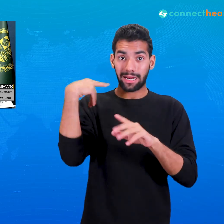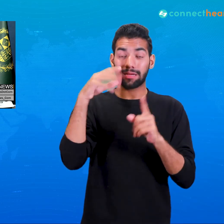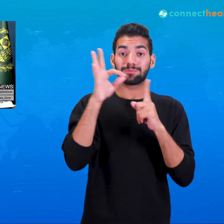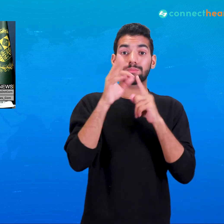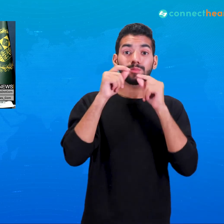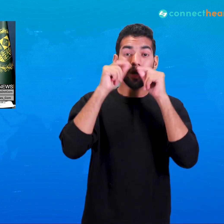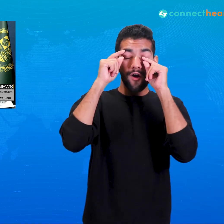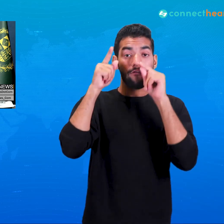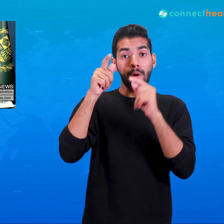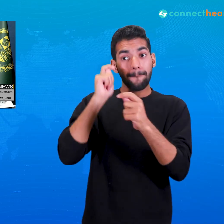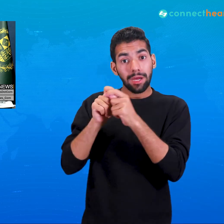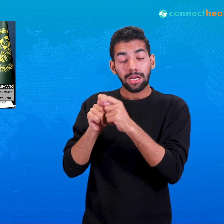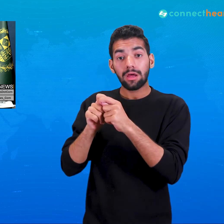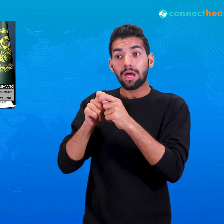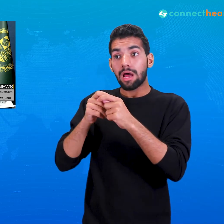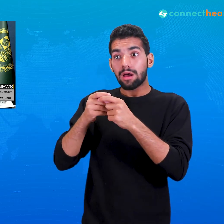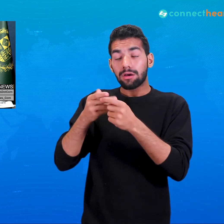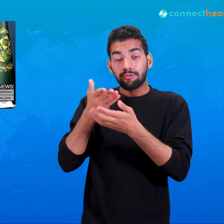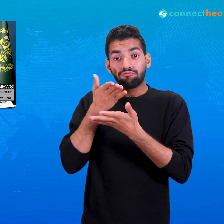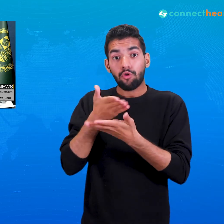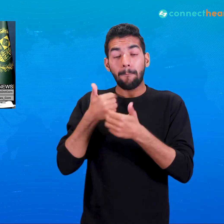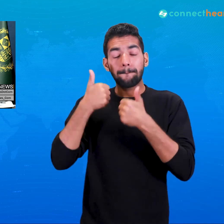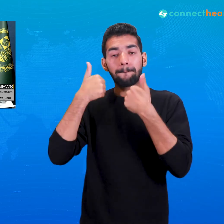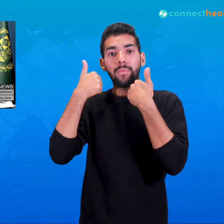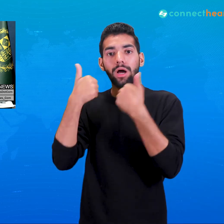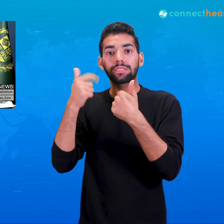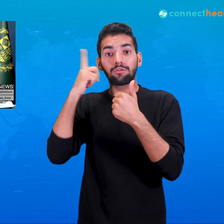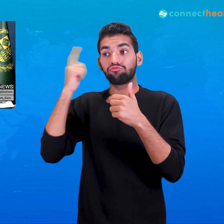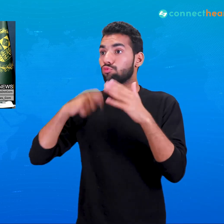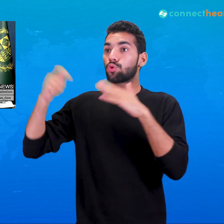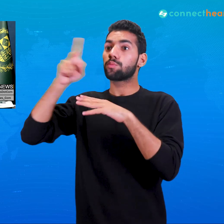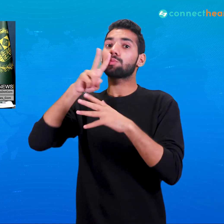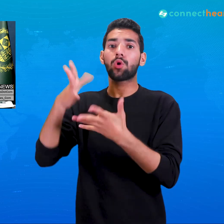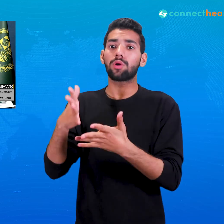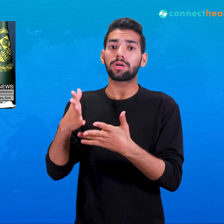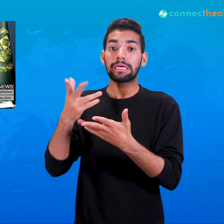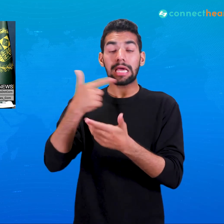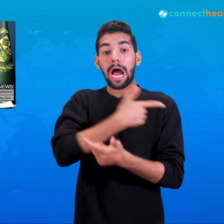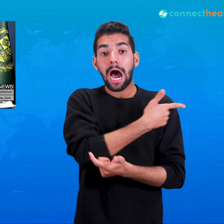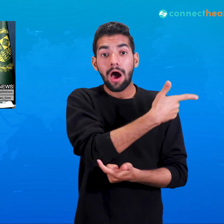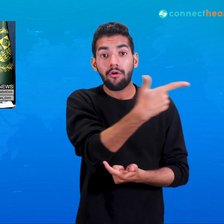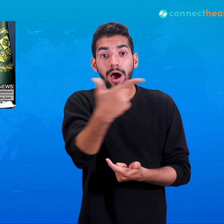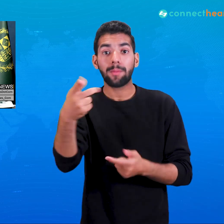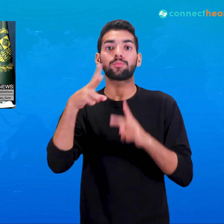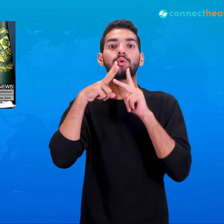کی جو انہوں نے بنیاد رکھی تھی، وہ حکومت کو نہیں کہا،